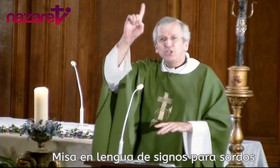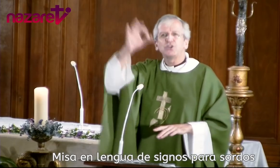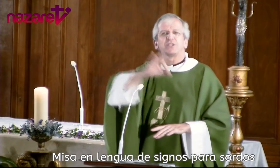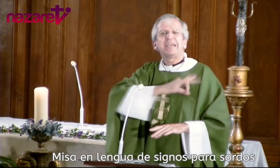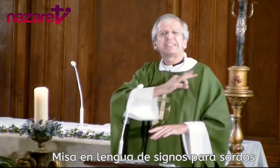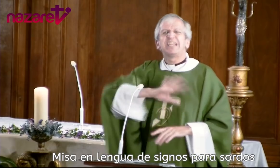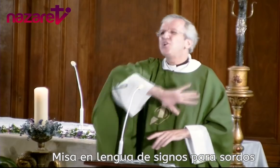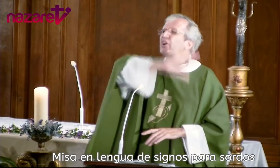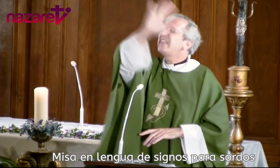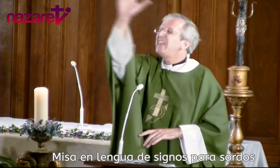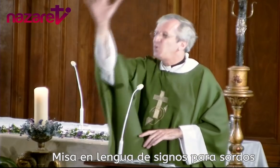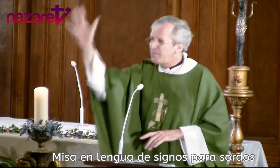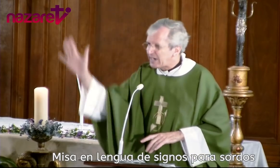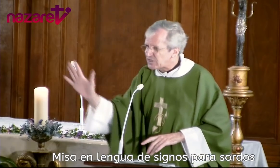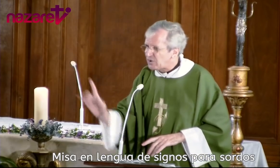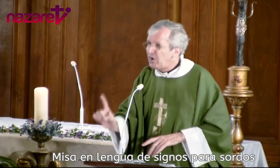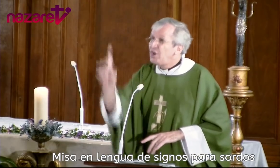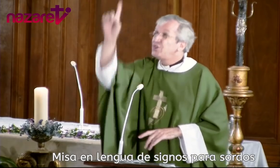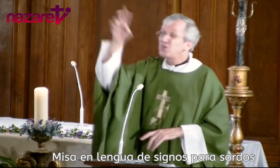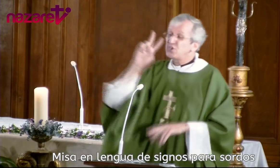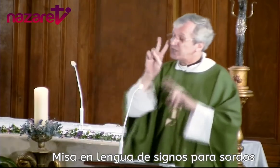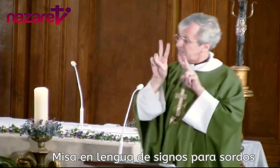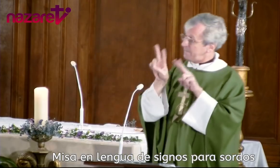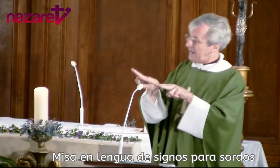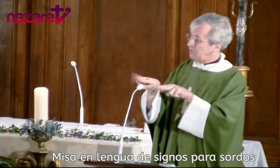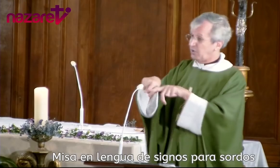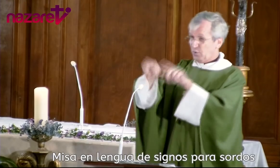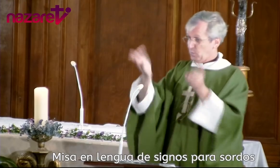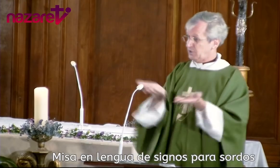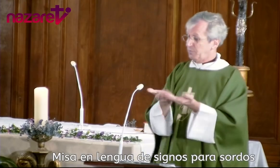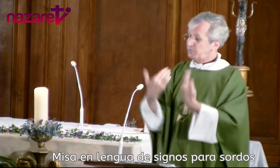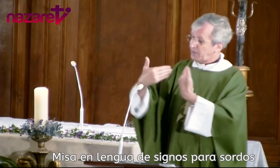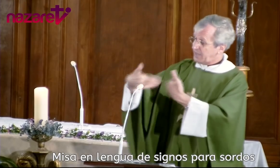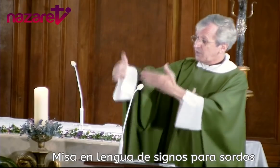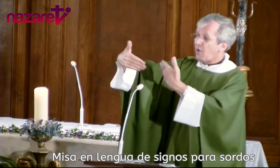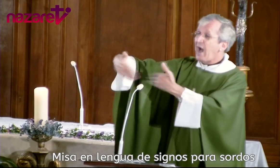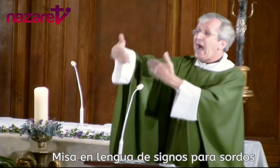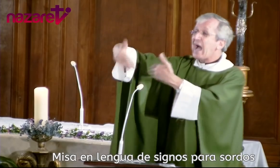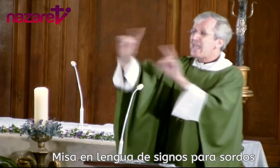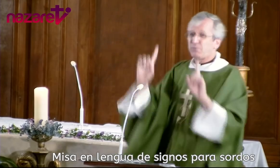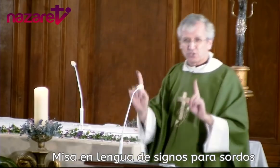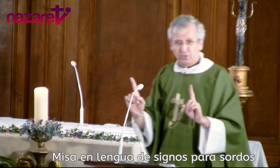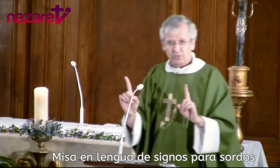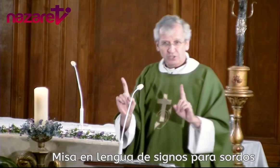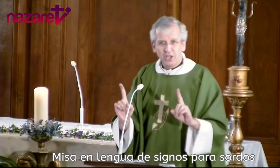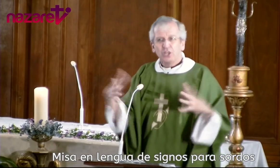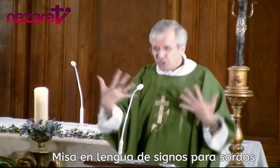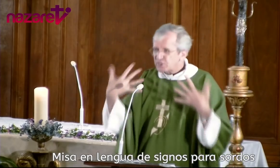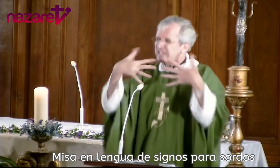Dios es Señor del universo. Dios nos está mirando nuestro mundo diciendo, allá vosotros. Dios